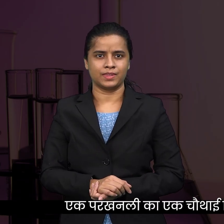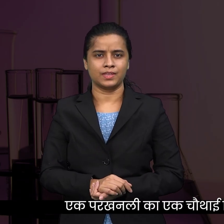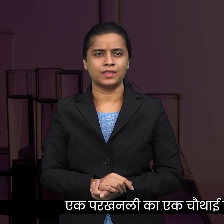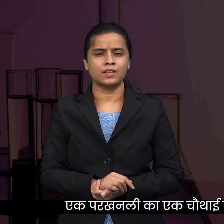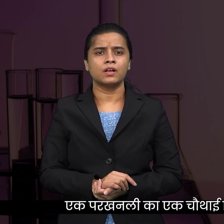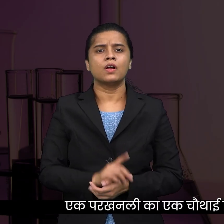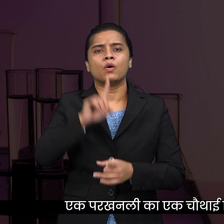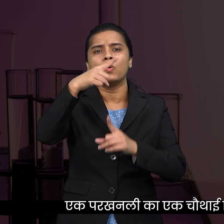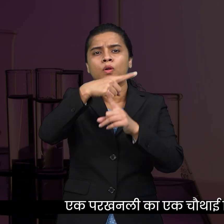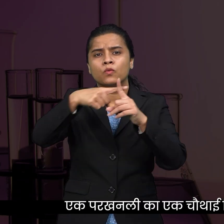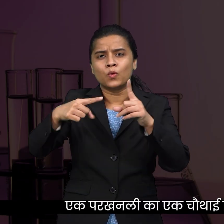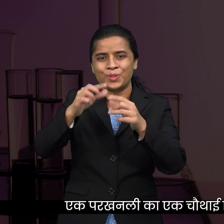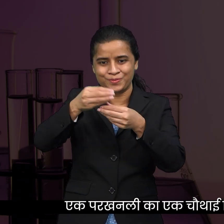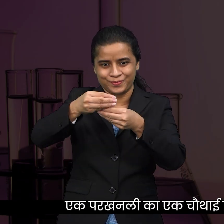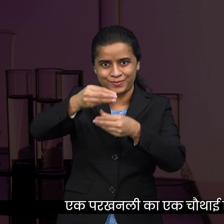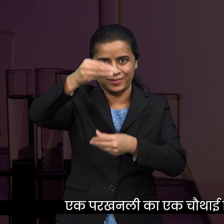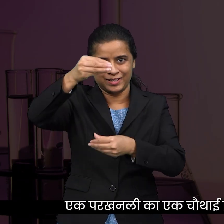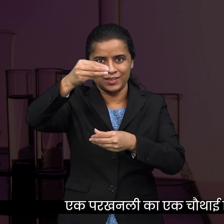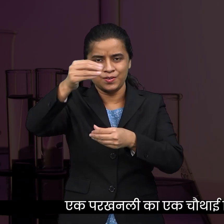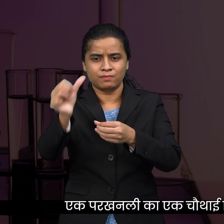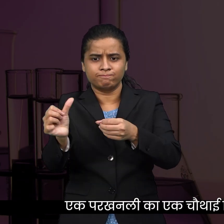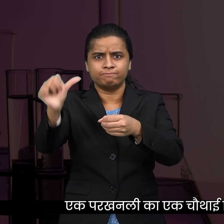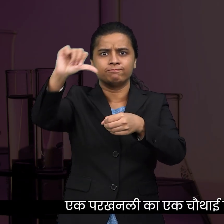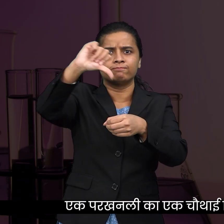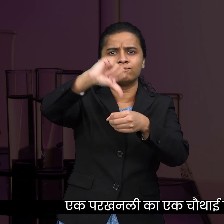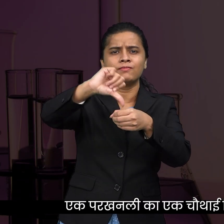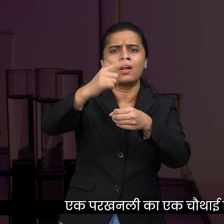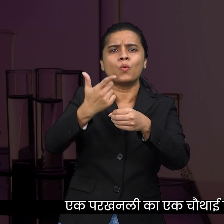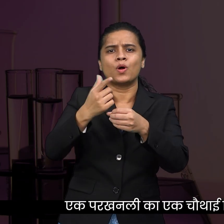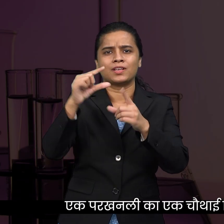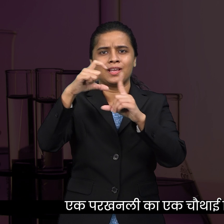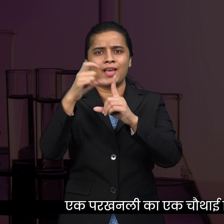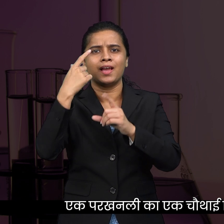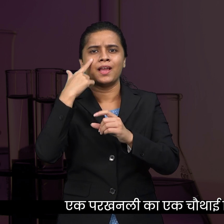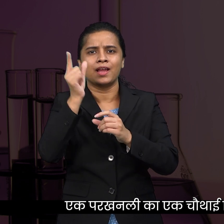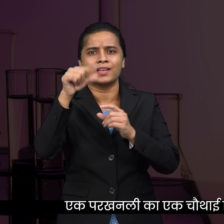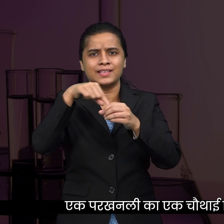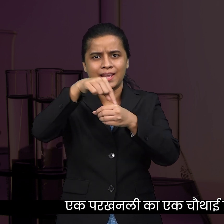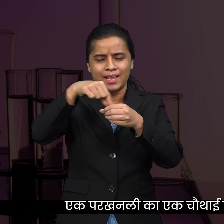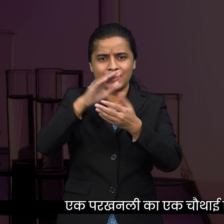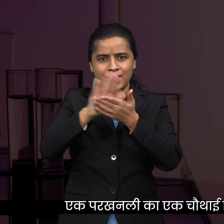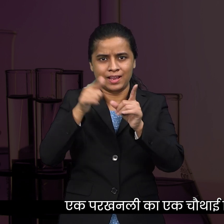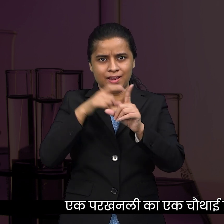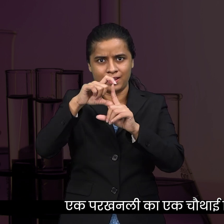परख नली का एक चौथाई हिस्सा पतले हाइड्रोक्लोरिक अम्ल से भरें।